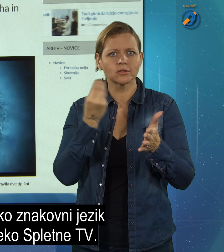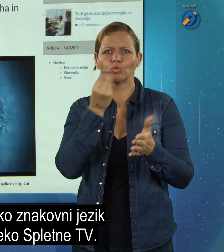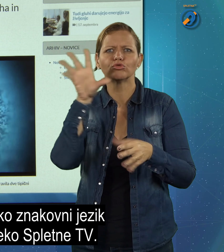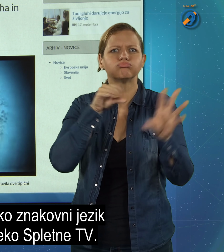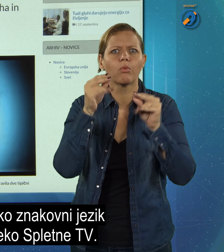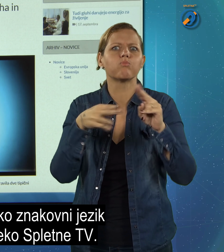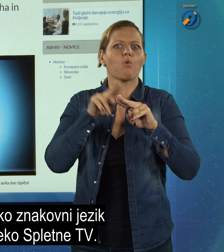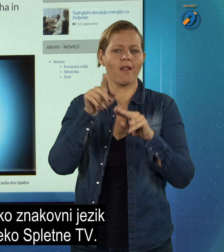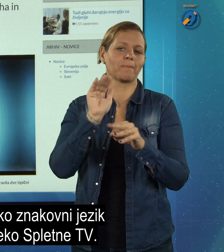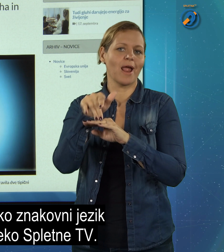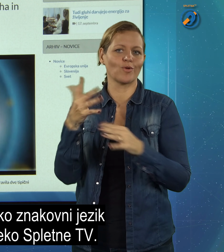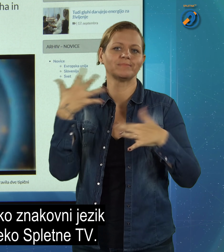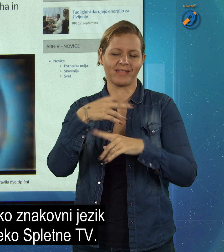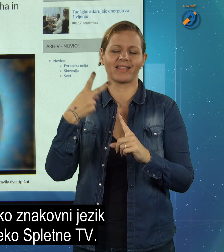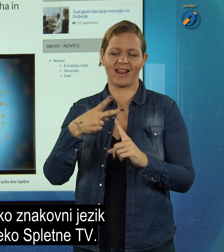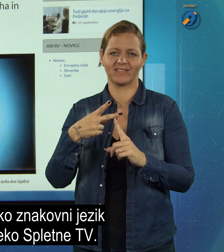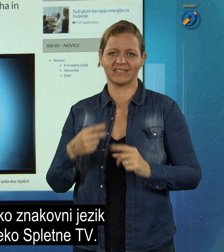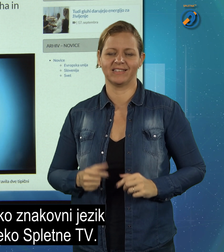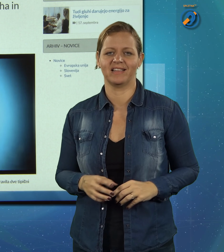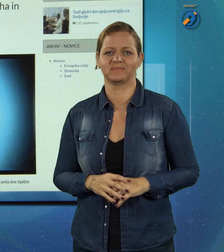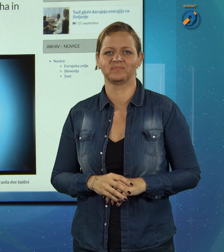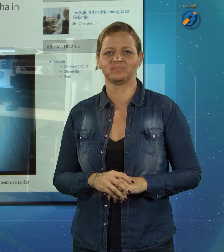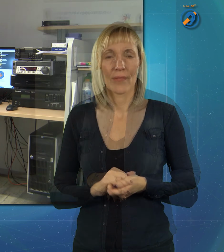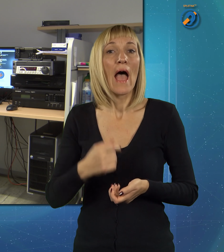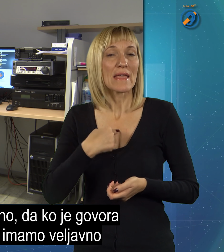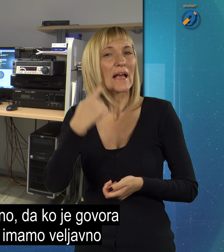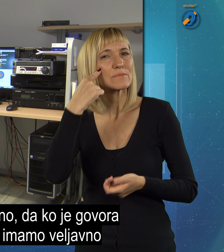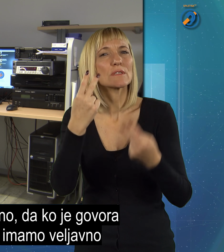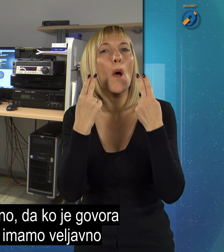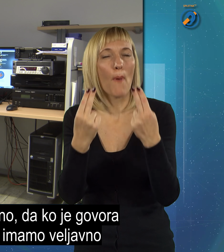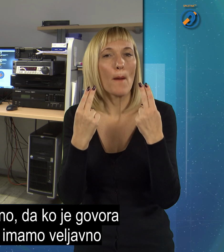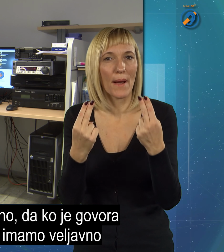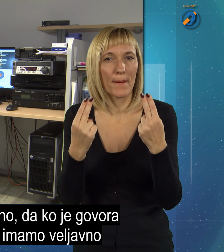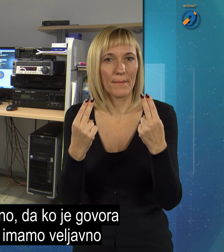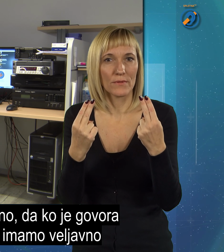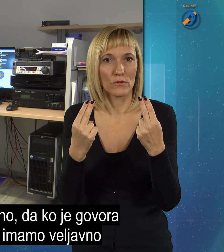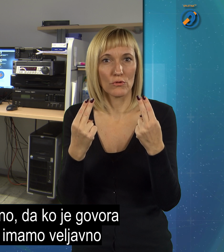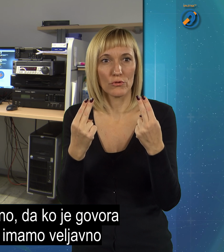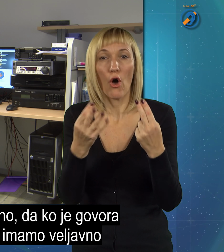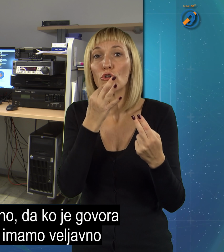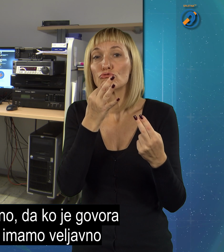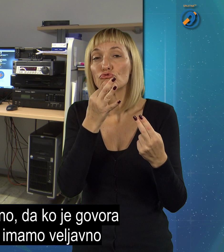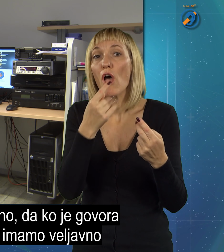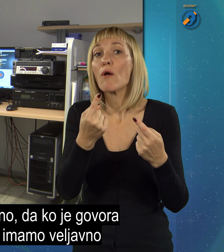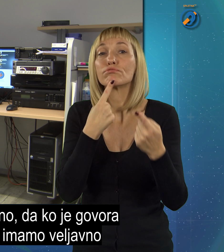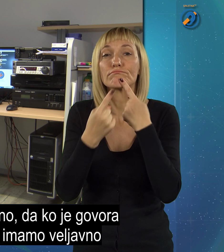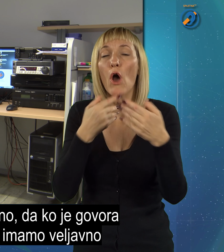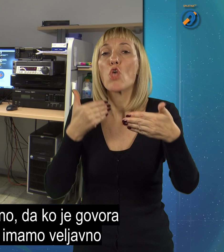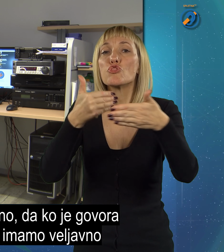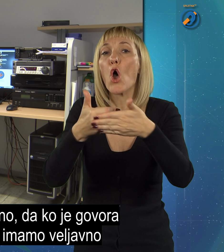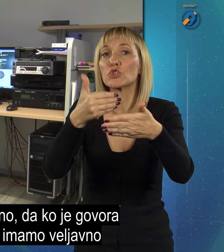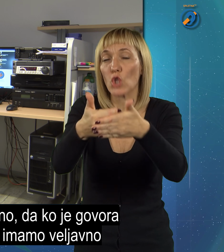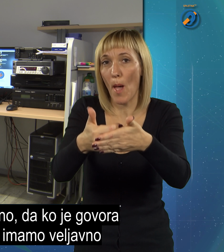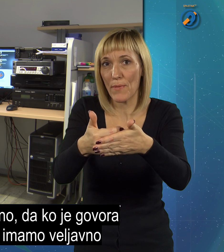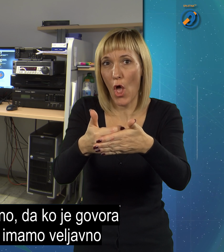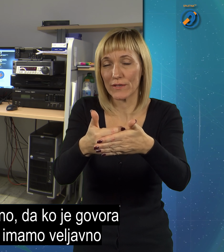jezik utrjujejo tudi preko spletne TV. Meni se zdi pomembno, da ko govorimo o